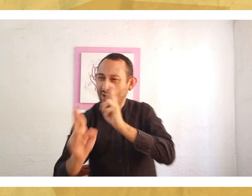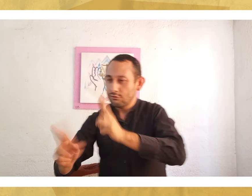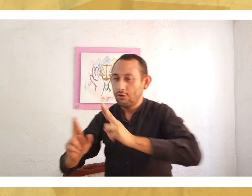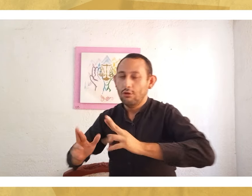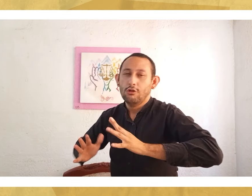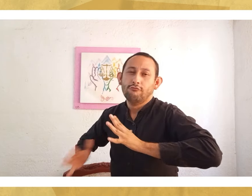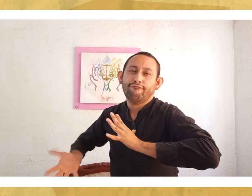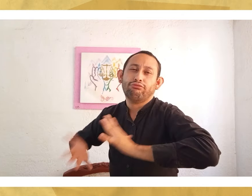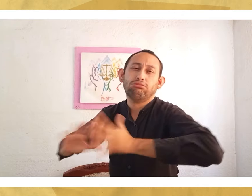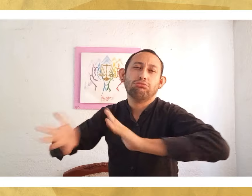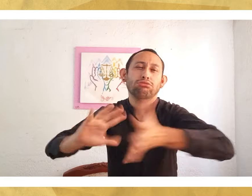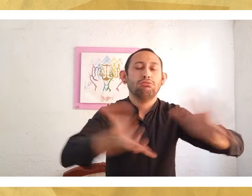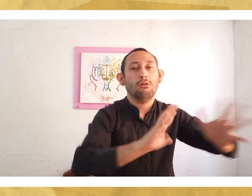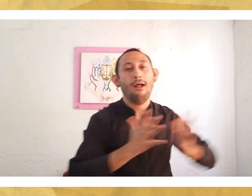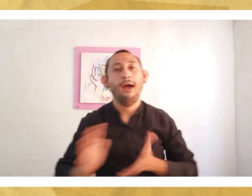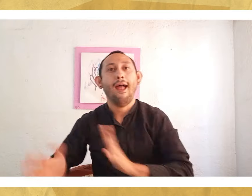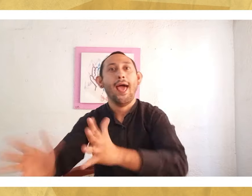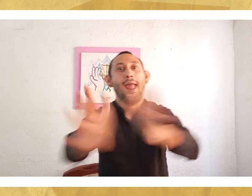y